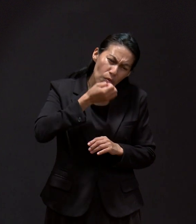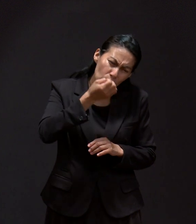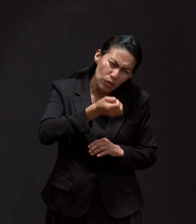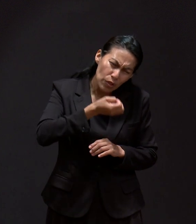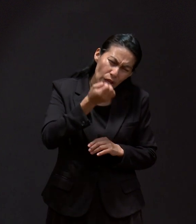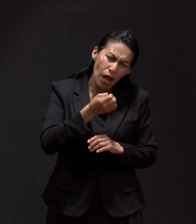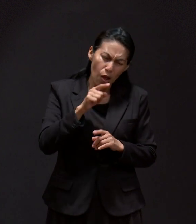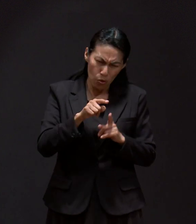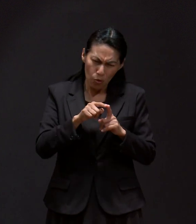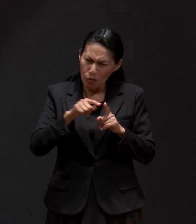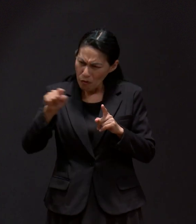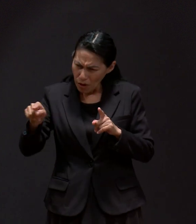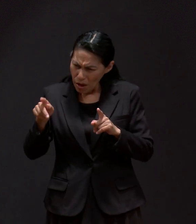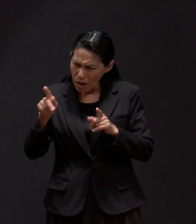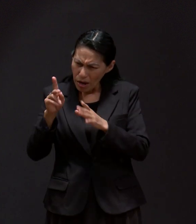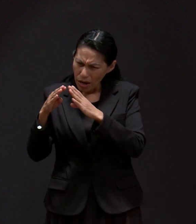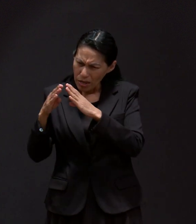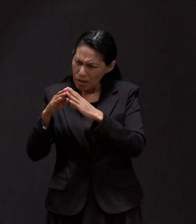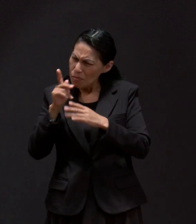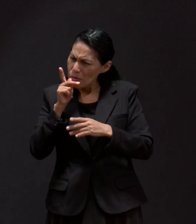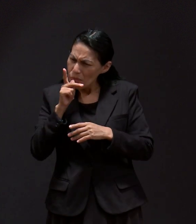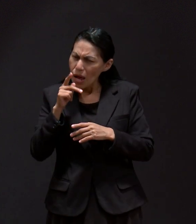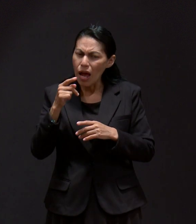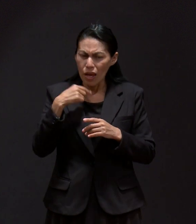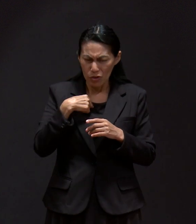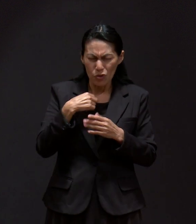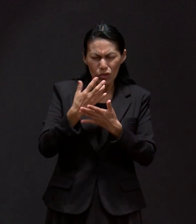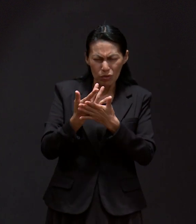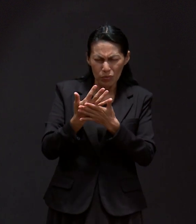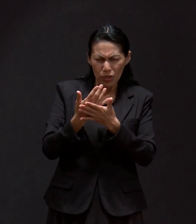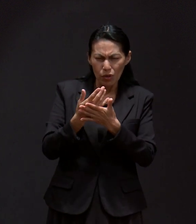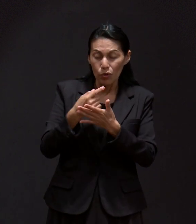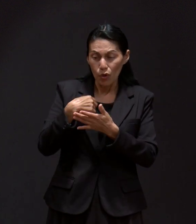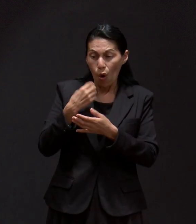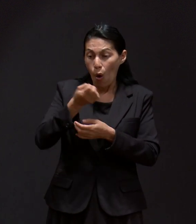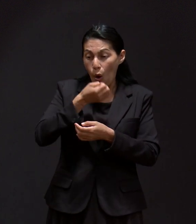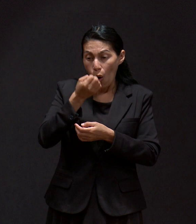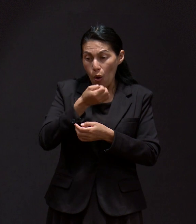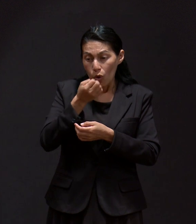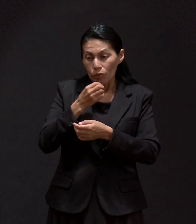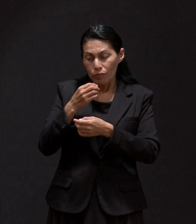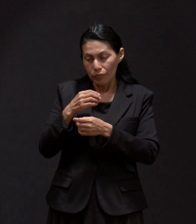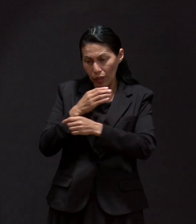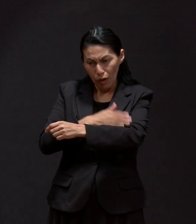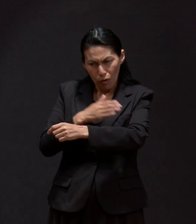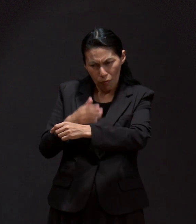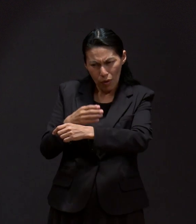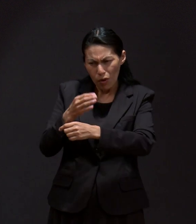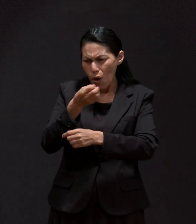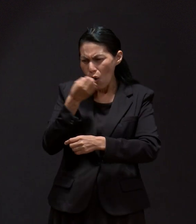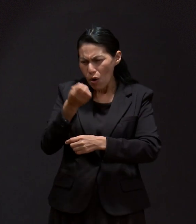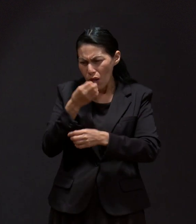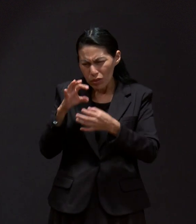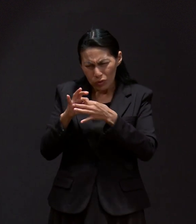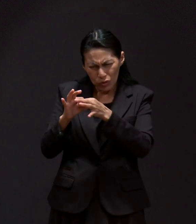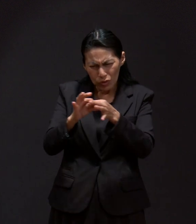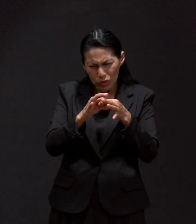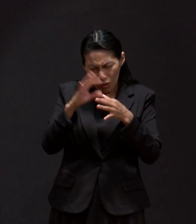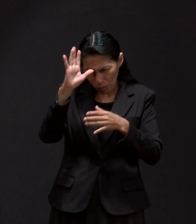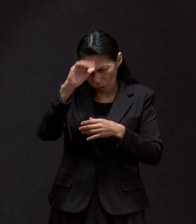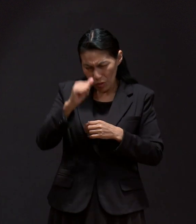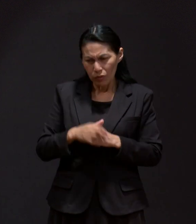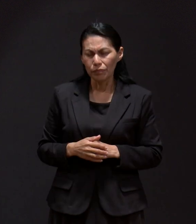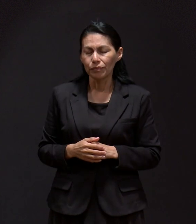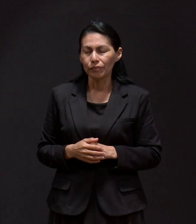ve y yo te voy a acompañar ahora y regrese con la buena noticia que dios me estaba respondiendo